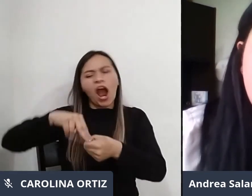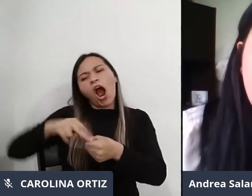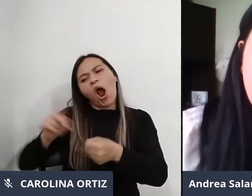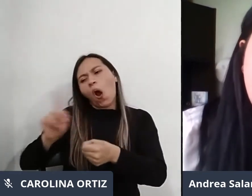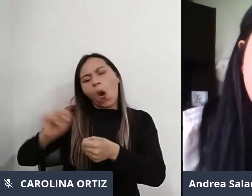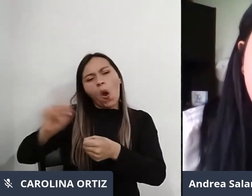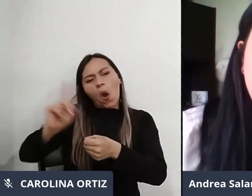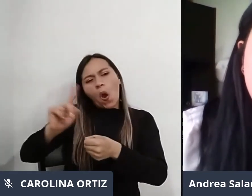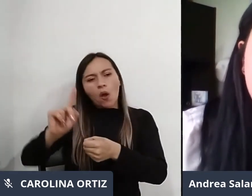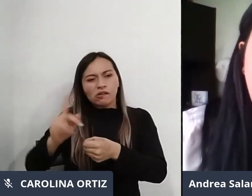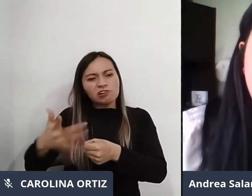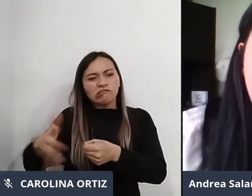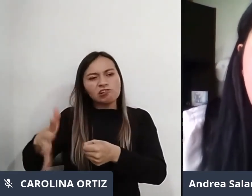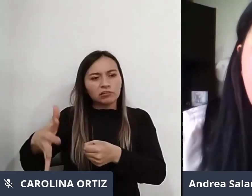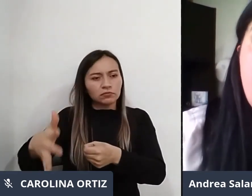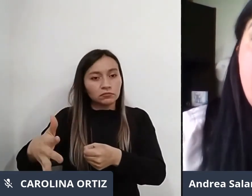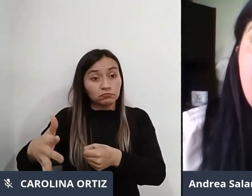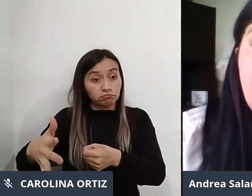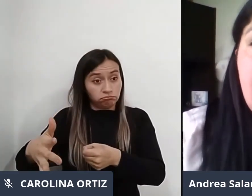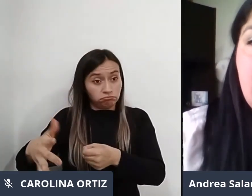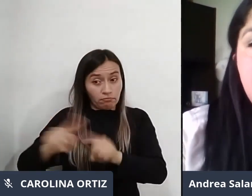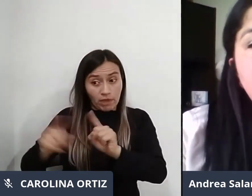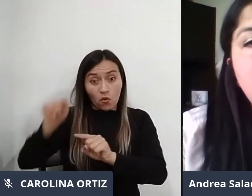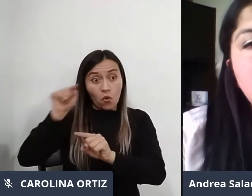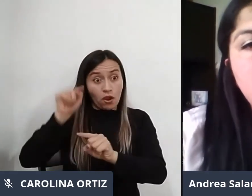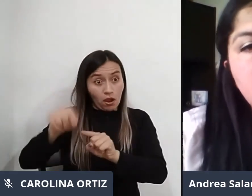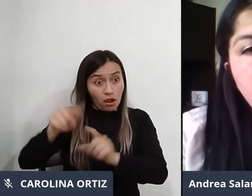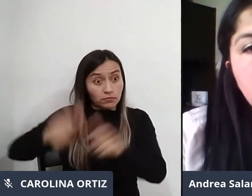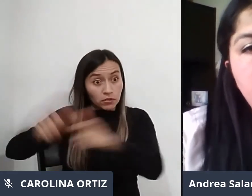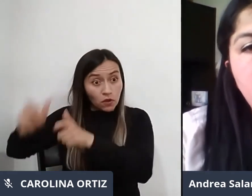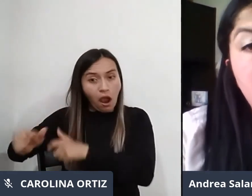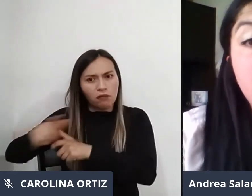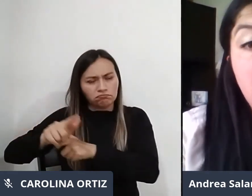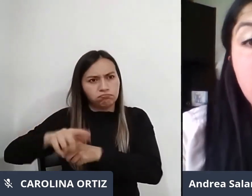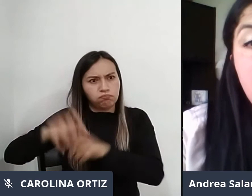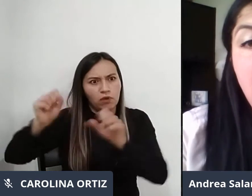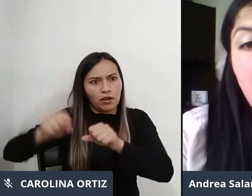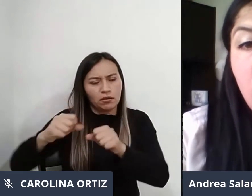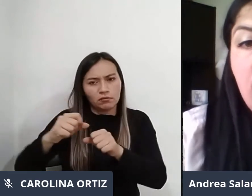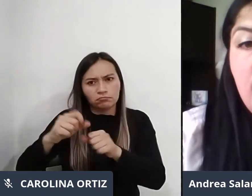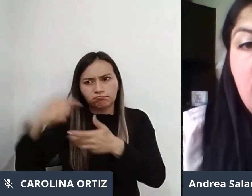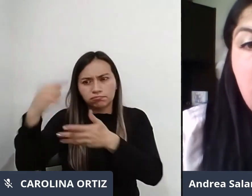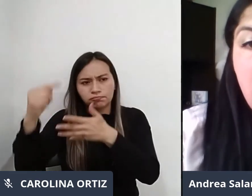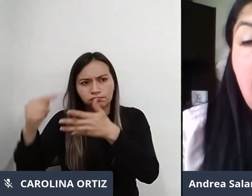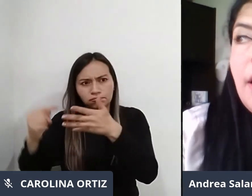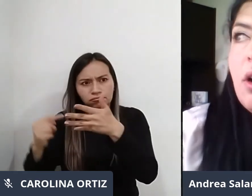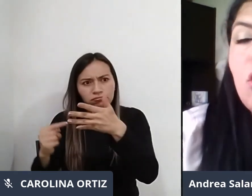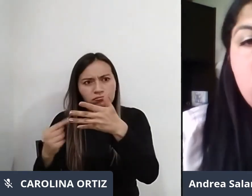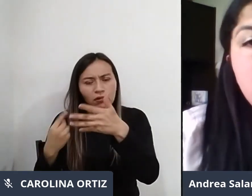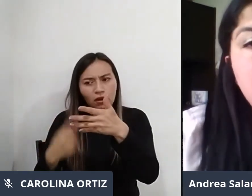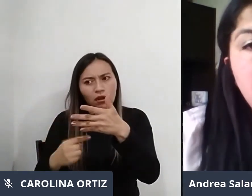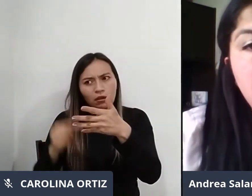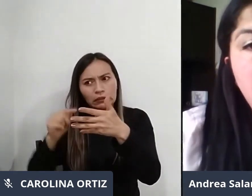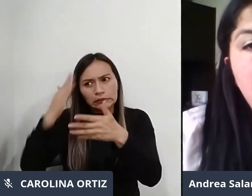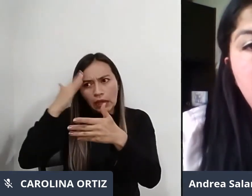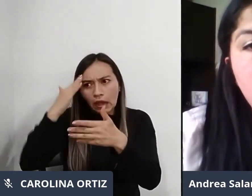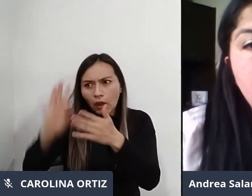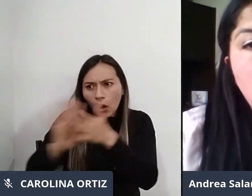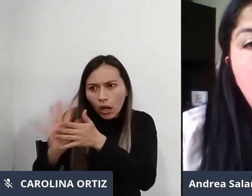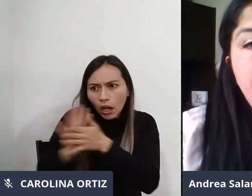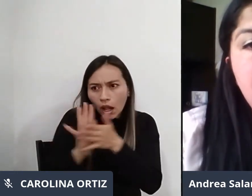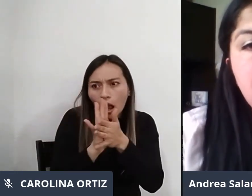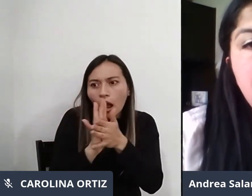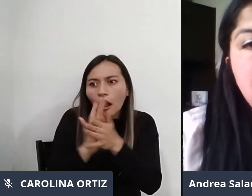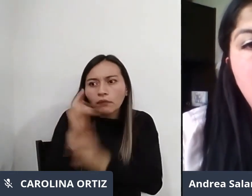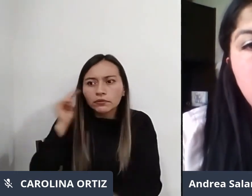naturaleza, que podrían ser muy útiles para frenar estos conceptos de progreso que nos tienen hoy con